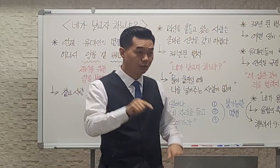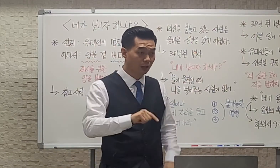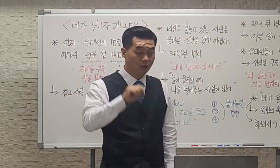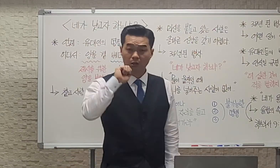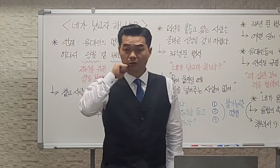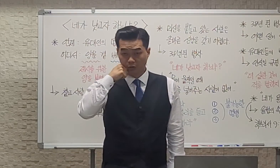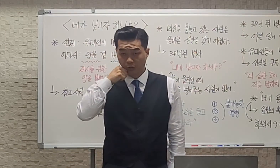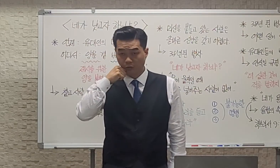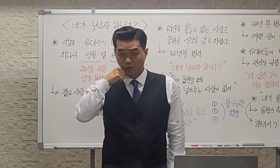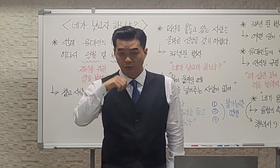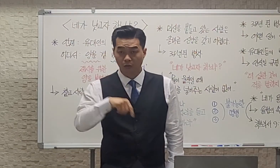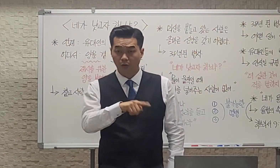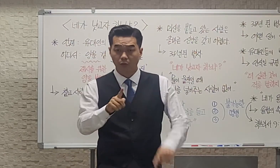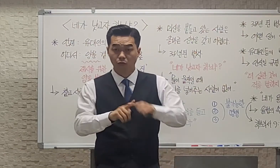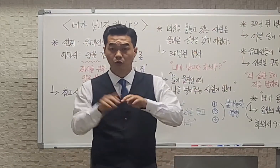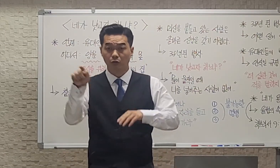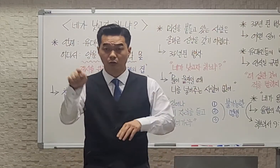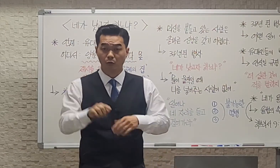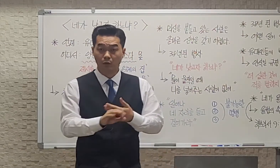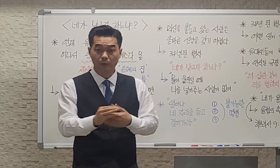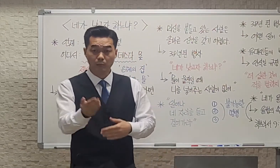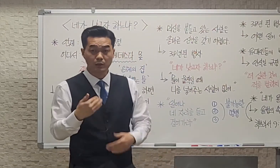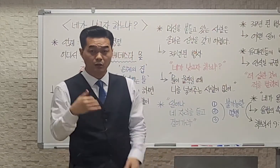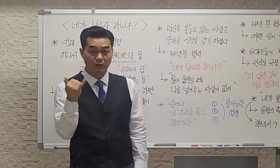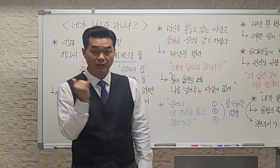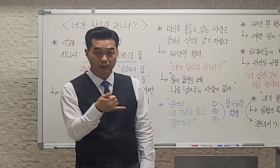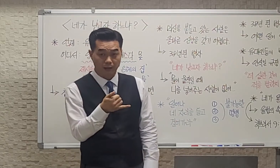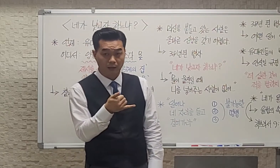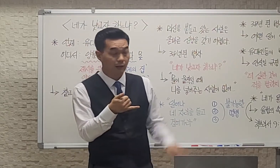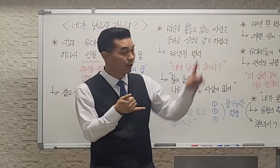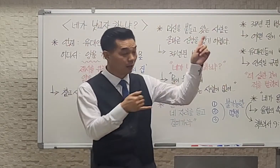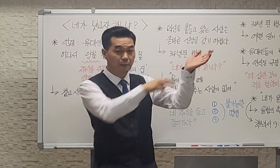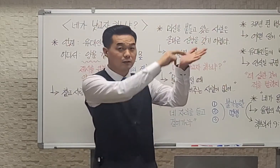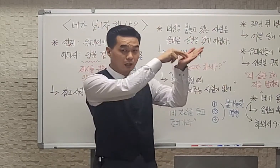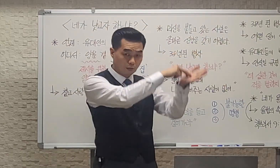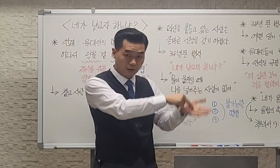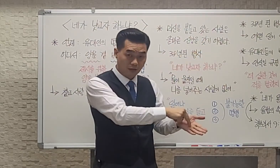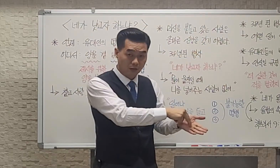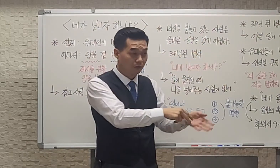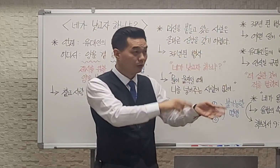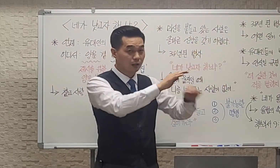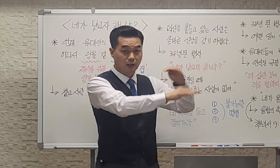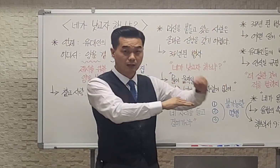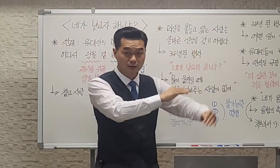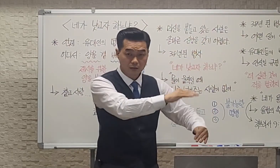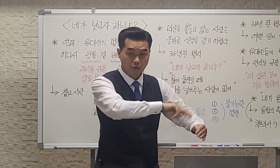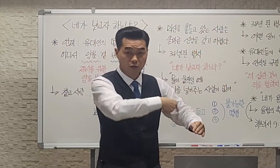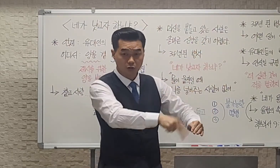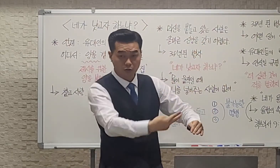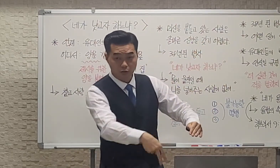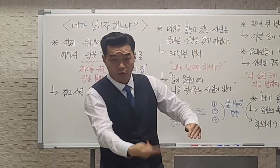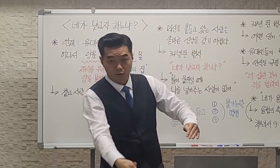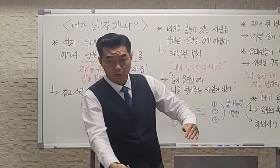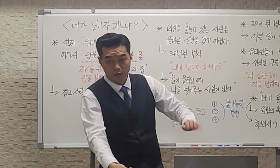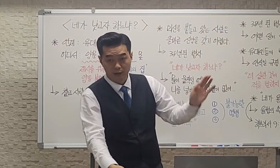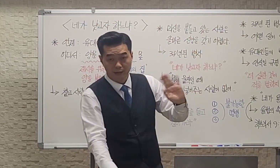오기가 어려워요. 우리 교대에 오려면 미리 전화해야 돼. 엘리베이터 타고 와야 돼요. 계단은 굴러 떨어져요.